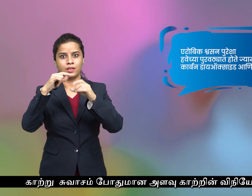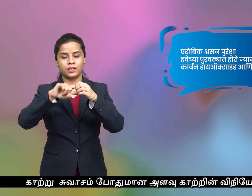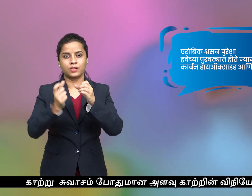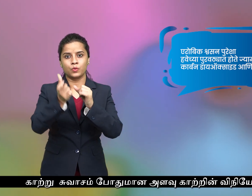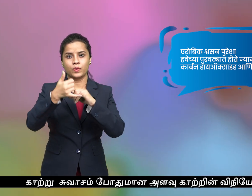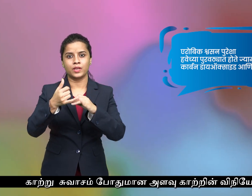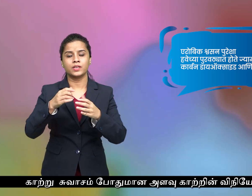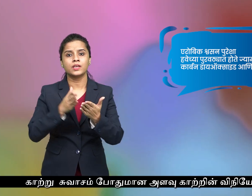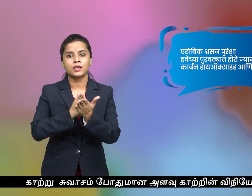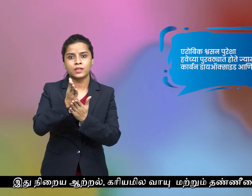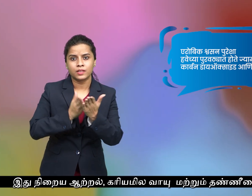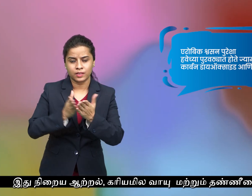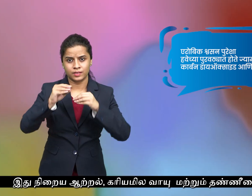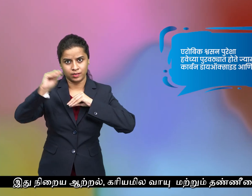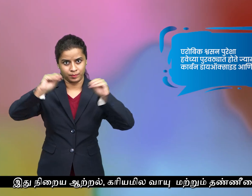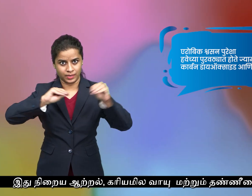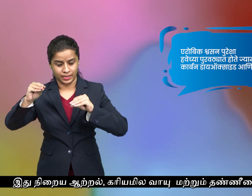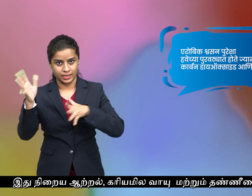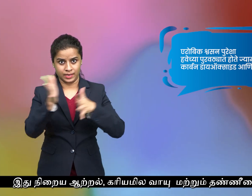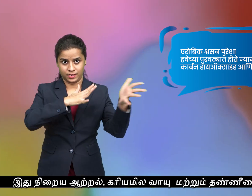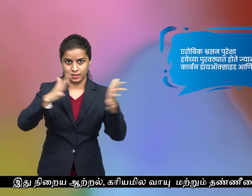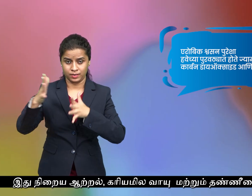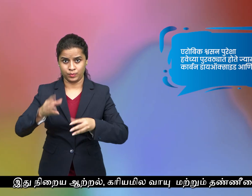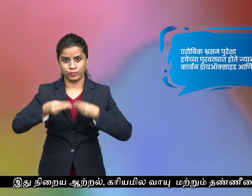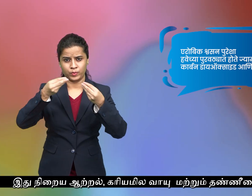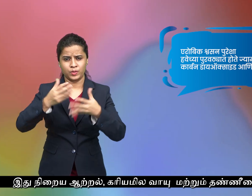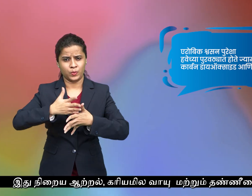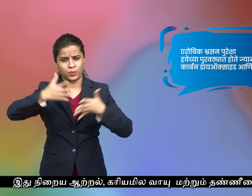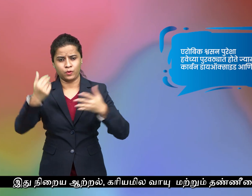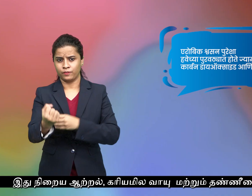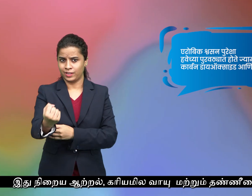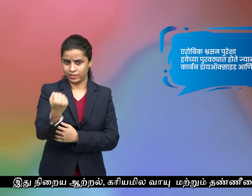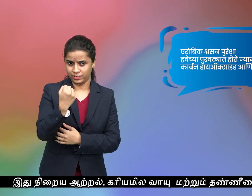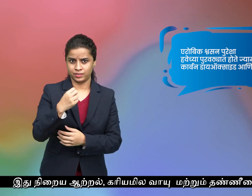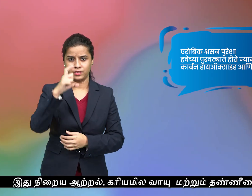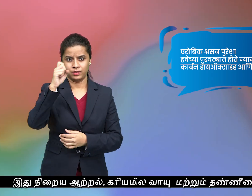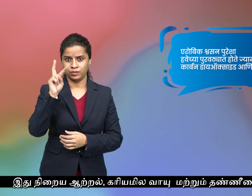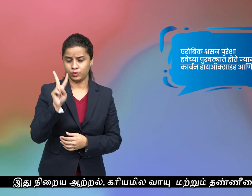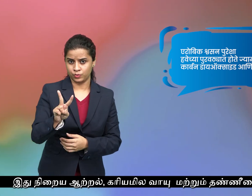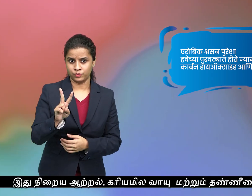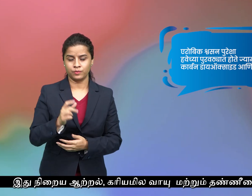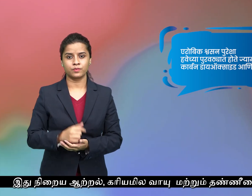நிகழ்கிறது. இது நிறைய ஆற்றல், கரிமில வாயு மற்றும் தண்ணீரை உற்பத்தி